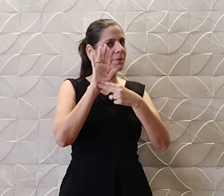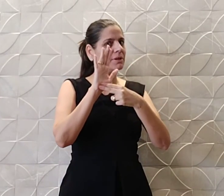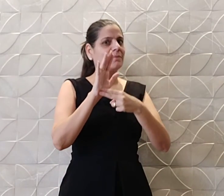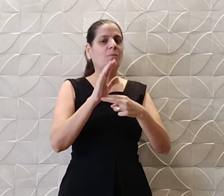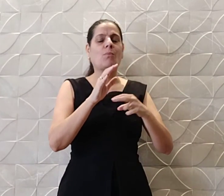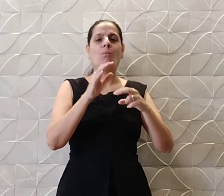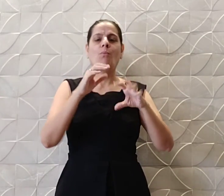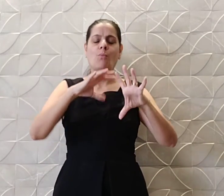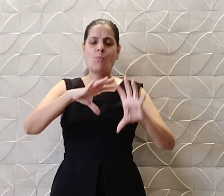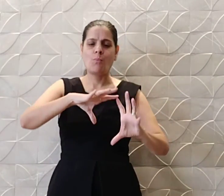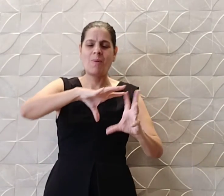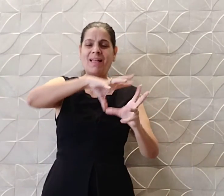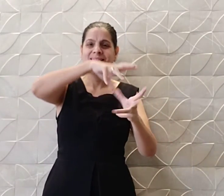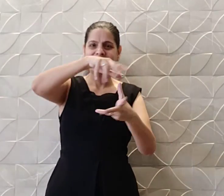com Josué.